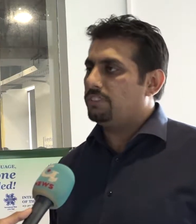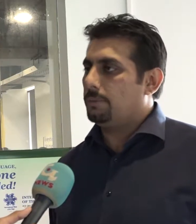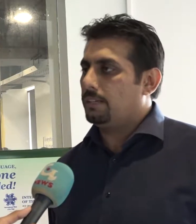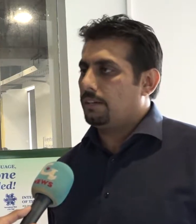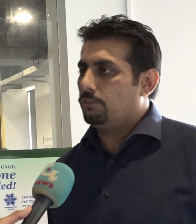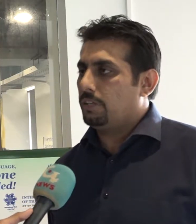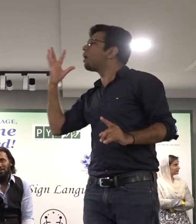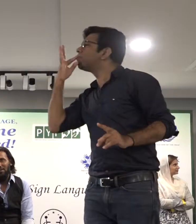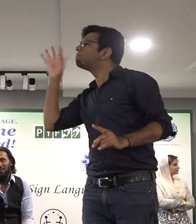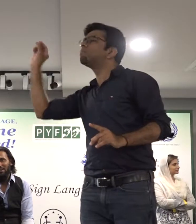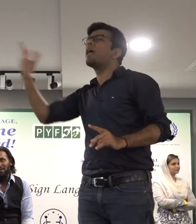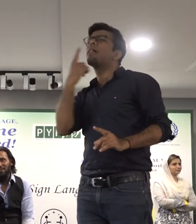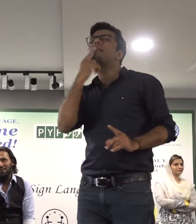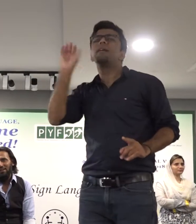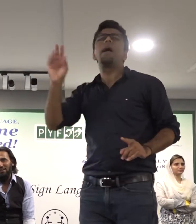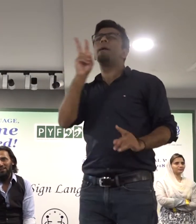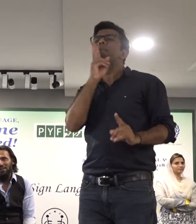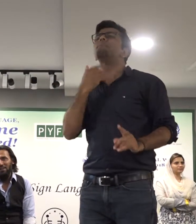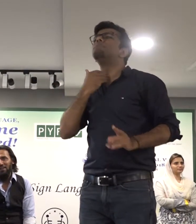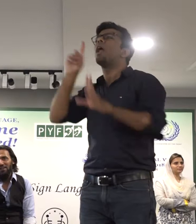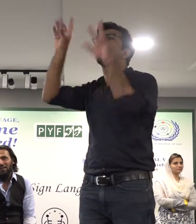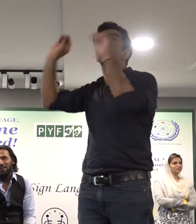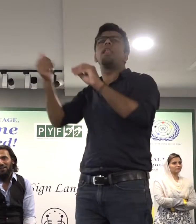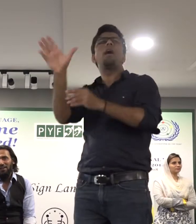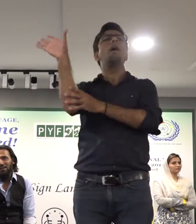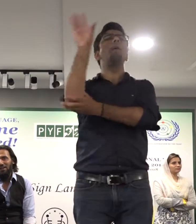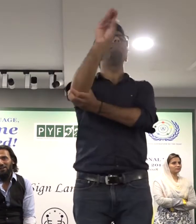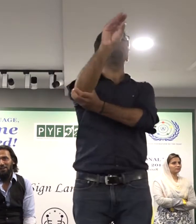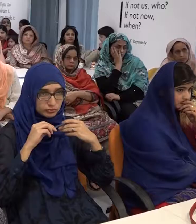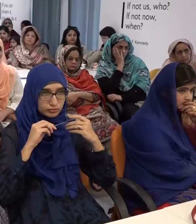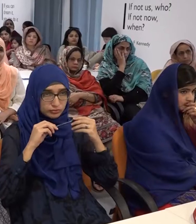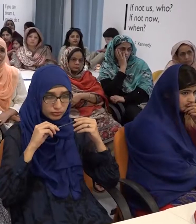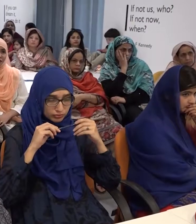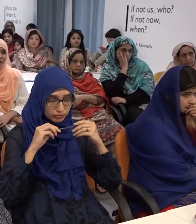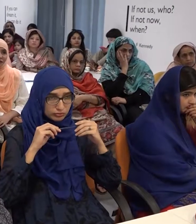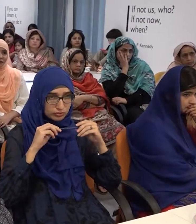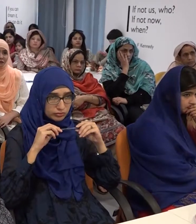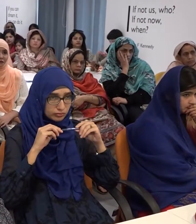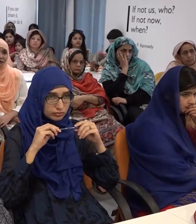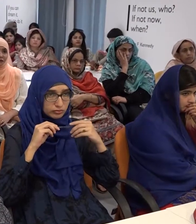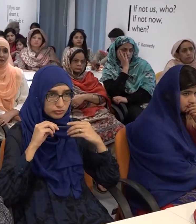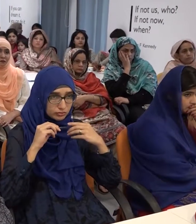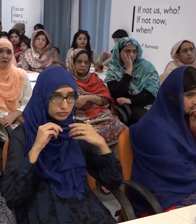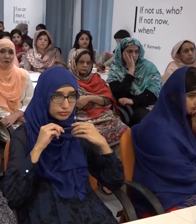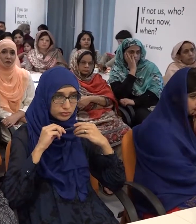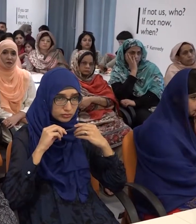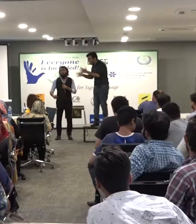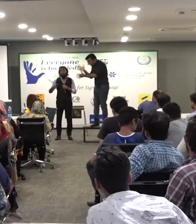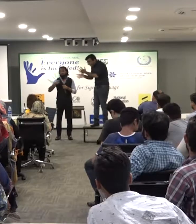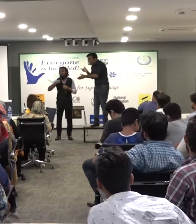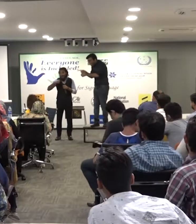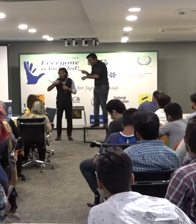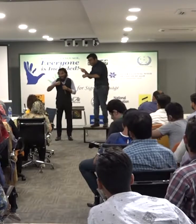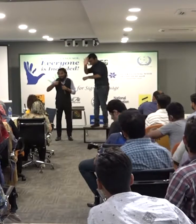کے اندر اس کو استعمال کر رہے ہوتے ہیں سپیشل خواتین کا کہنا تھا کہ معاشرے کو ہمیں فراغ دلی سے اپنانا چاہیے ناکے تنگ نظری سے دیکھے